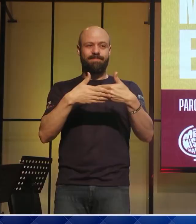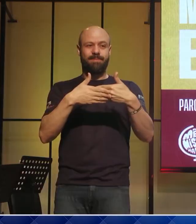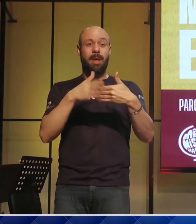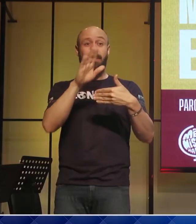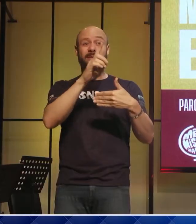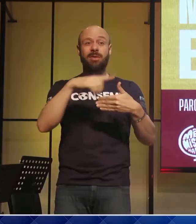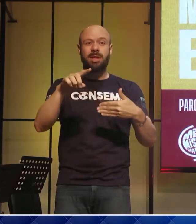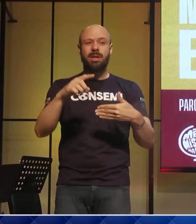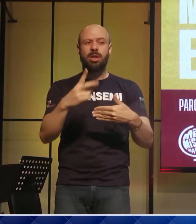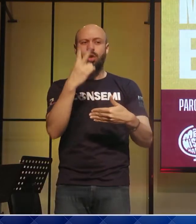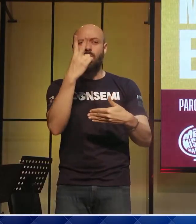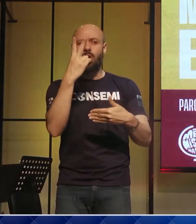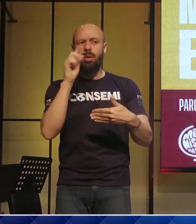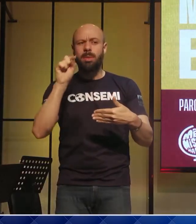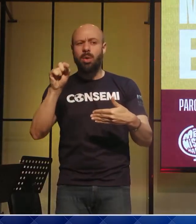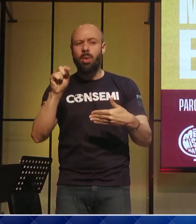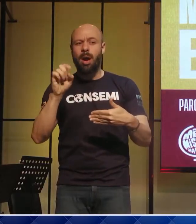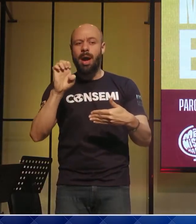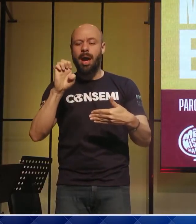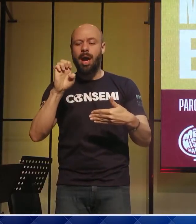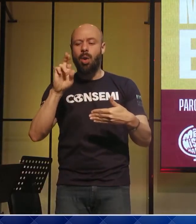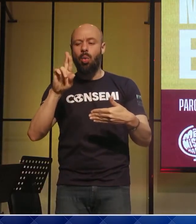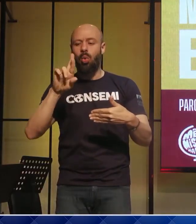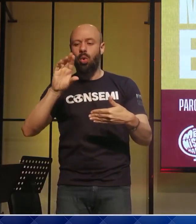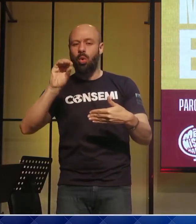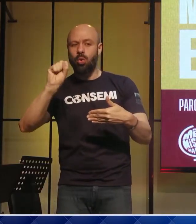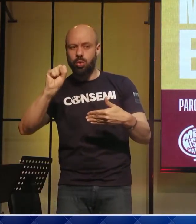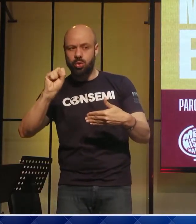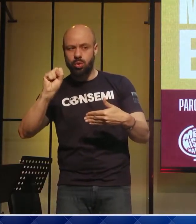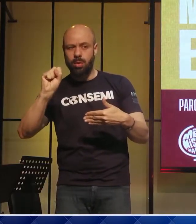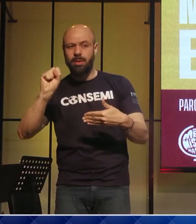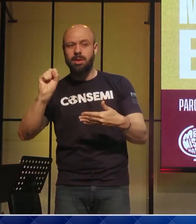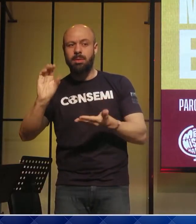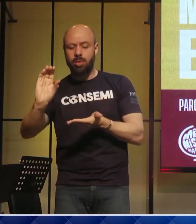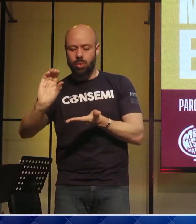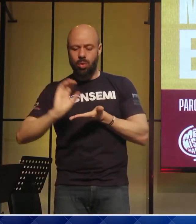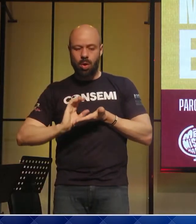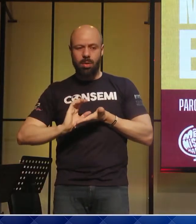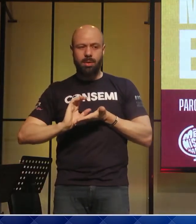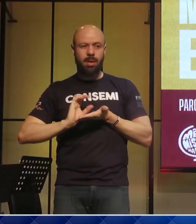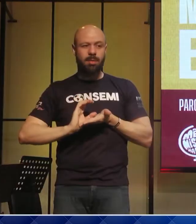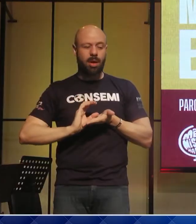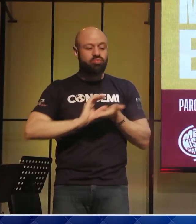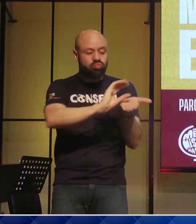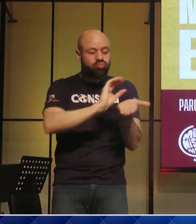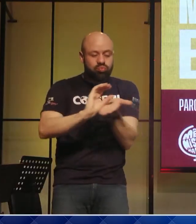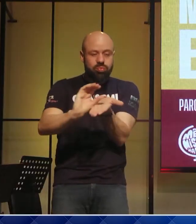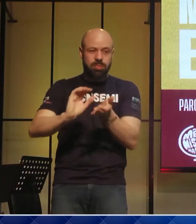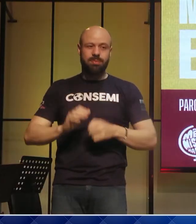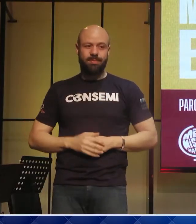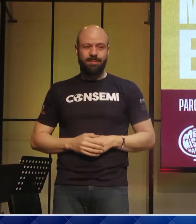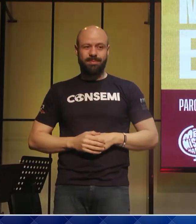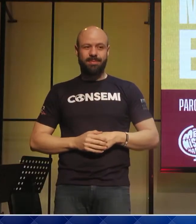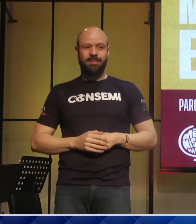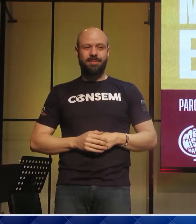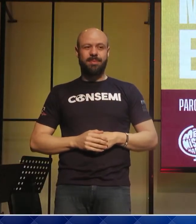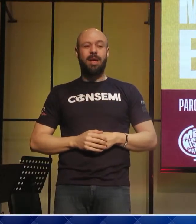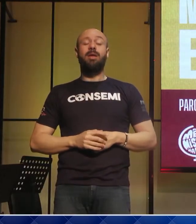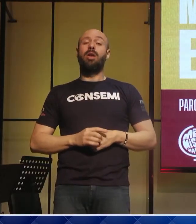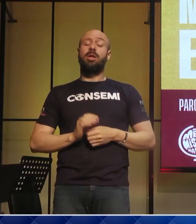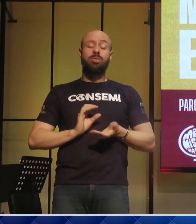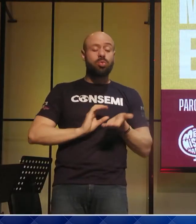2.000 euros. Eu dei 500 para essa igreja. A outra 1.500 eu dei porque era uma congregação da nossa